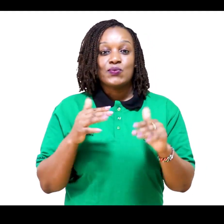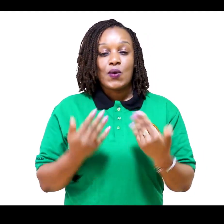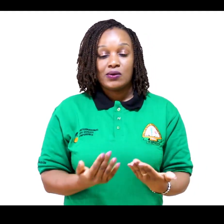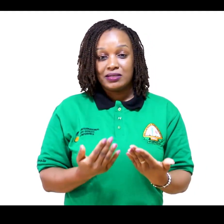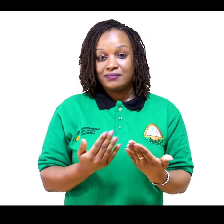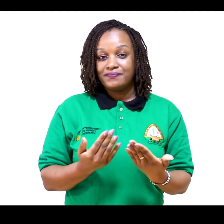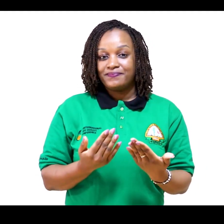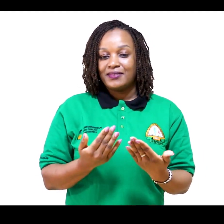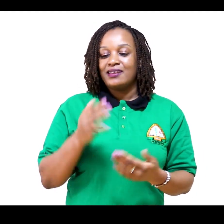ni shilingi